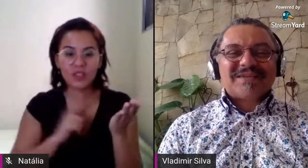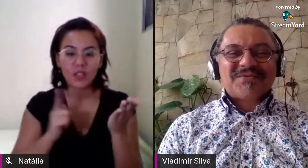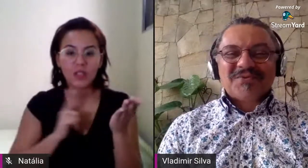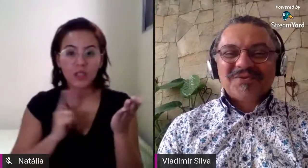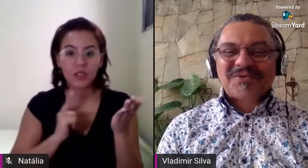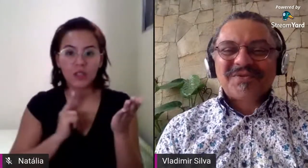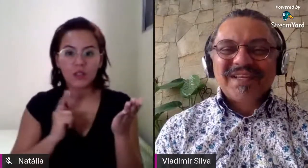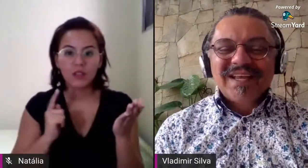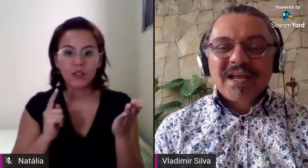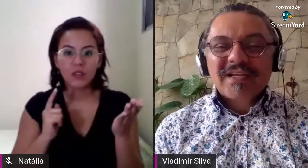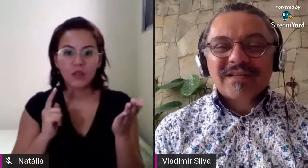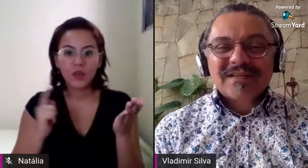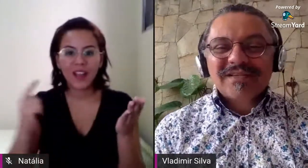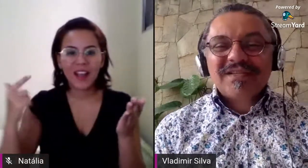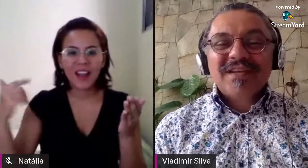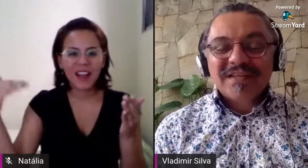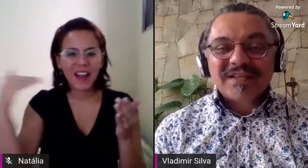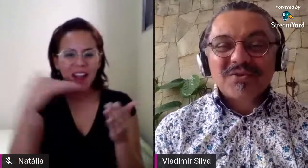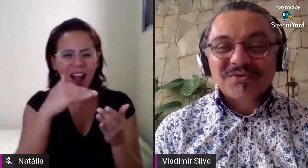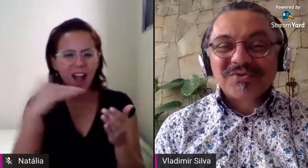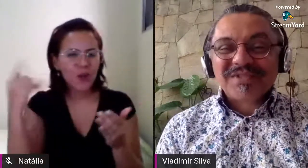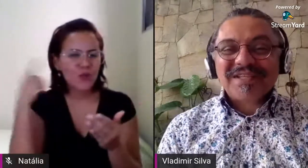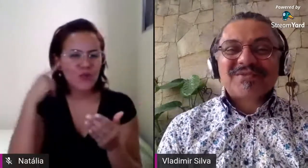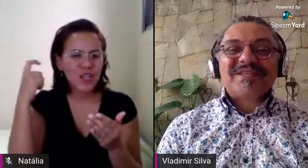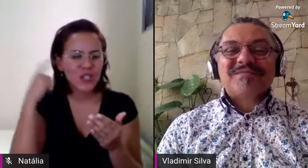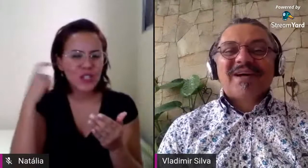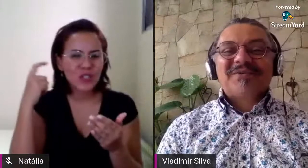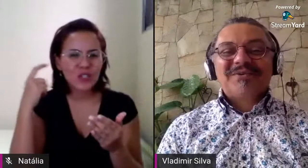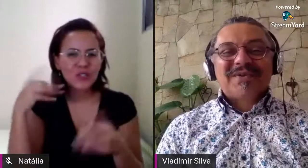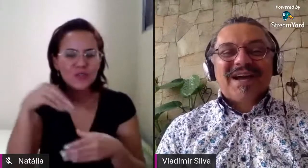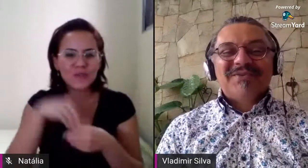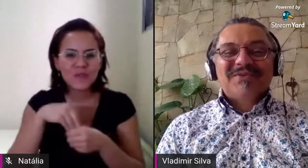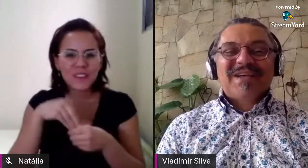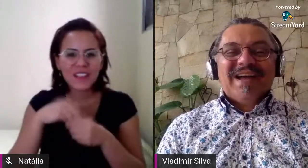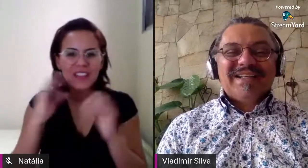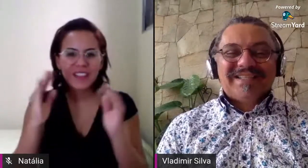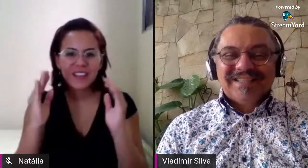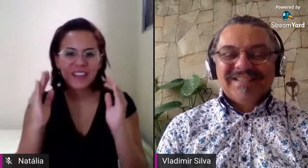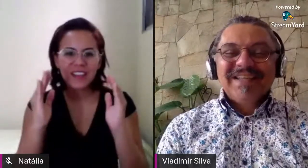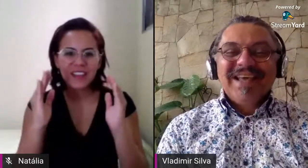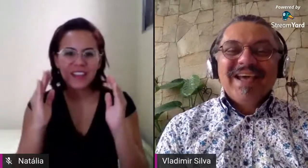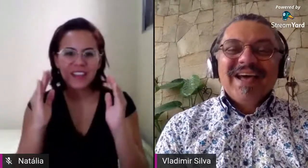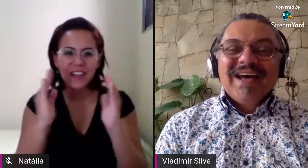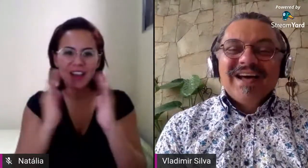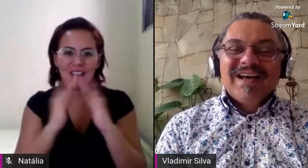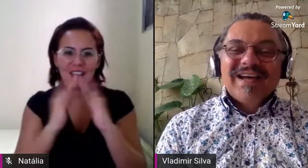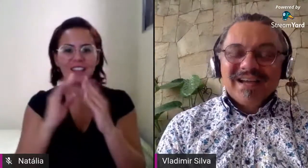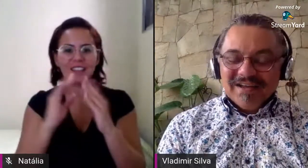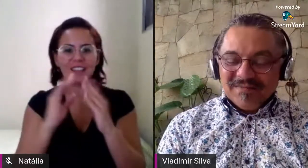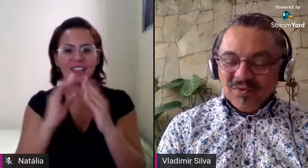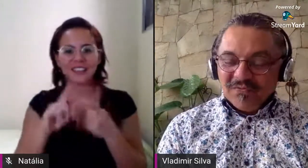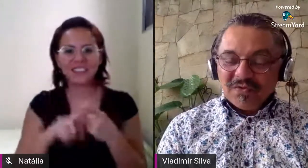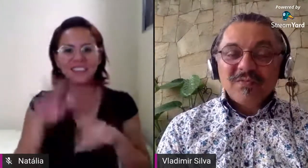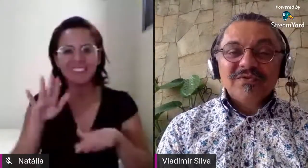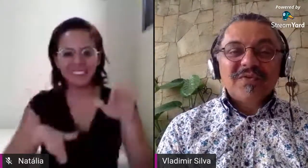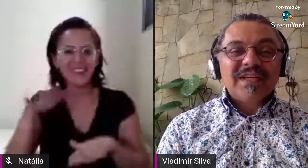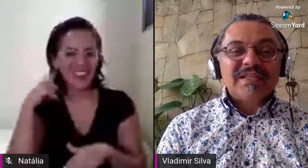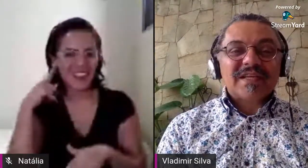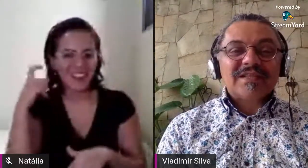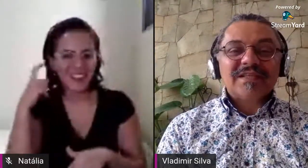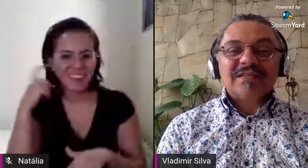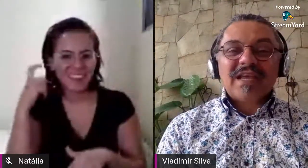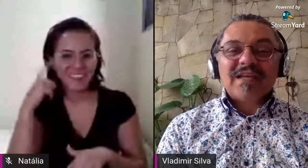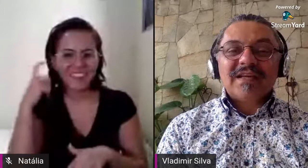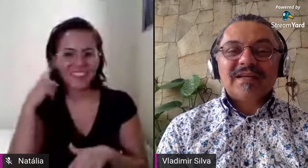morar aqui em casa conosco, que se irrita todos os dias com esse barulho do carro do gás. Bom, fico